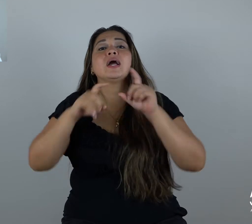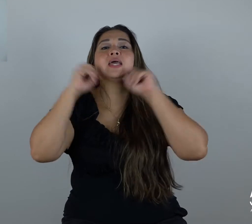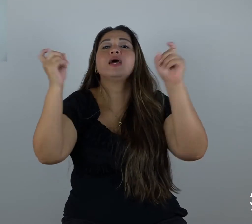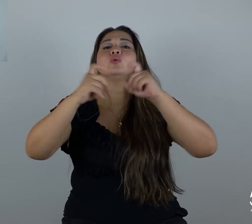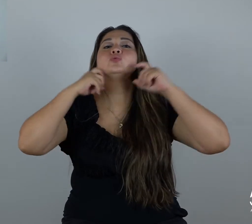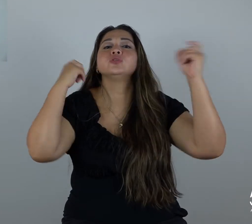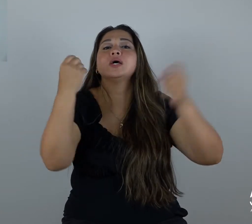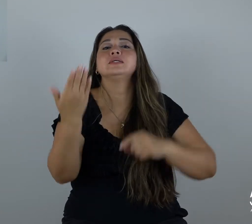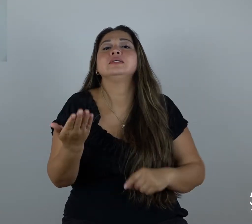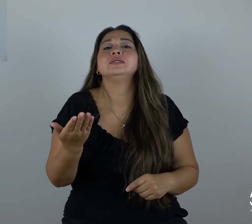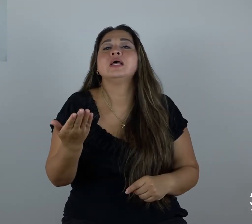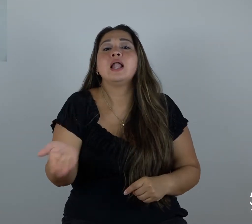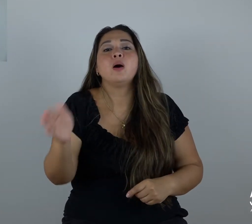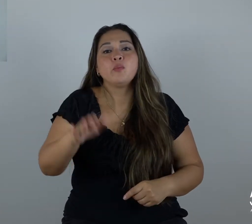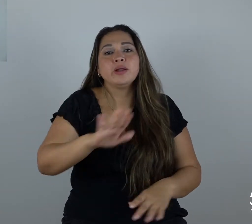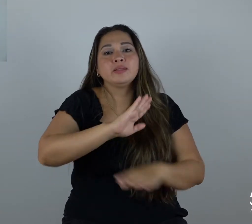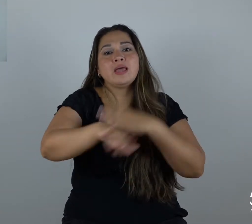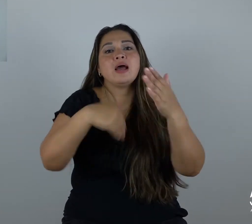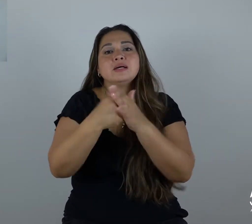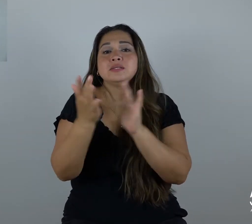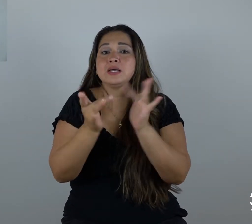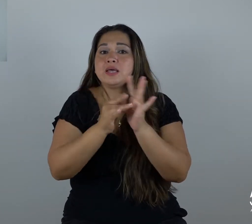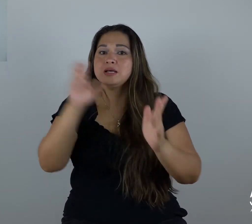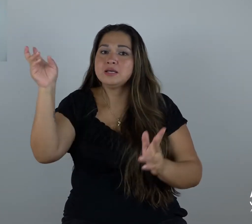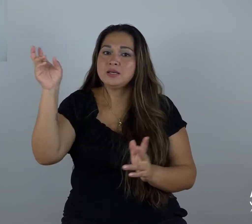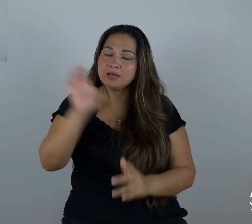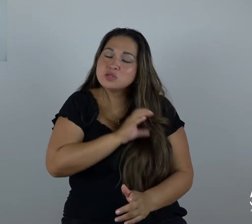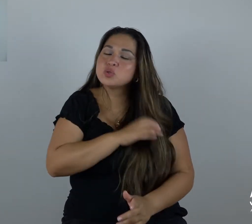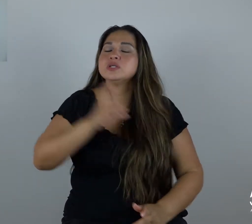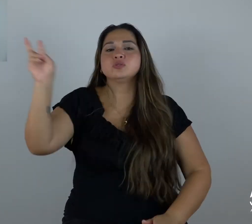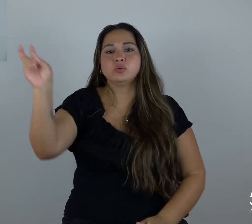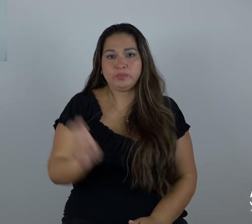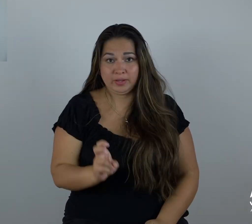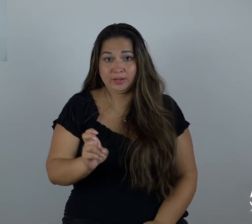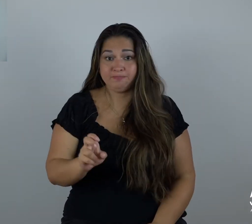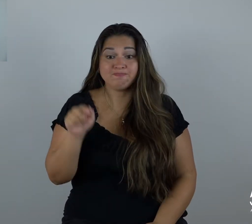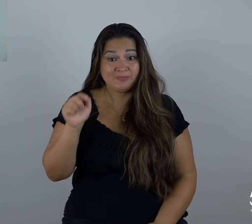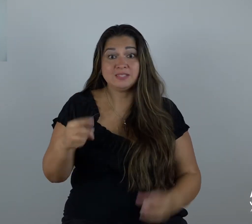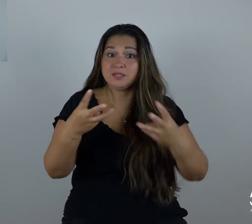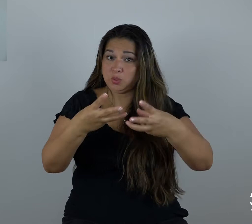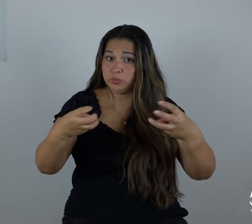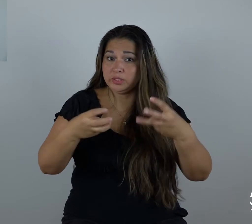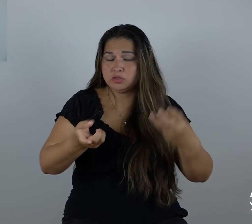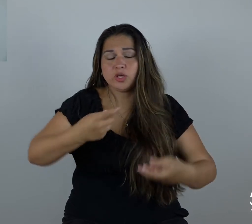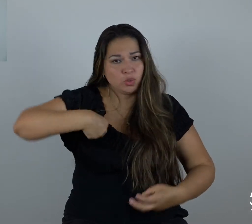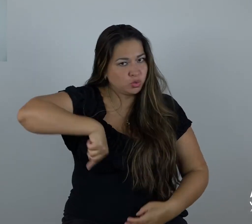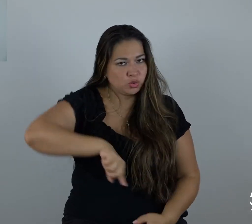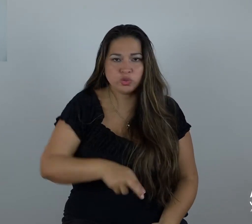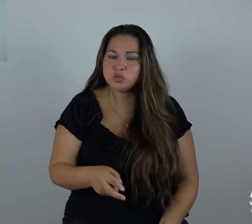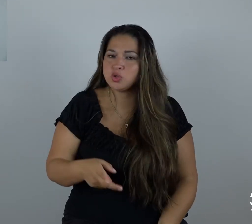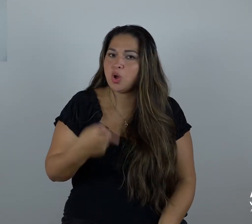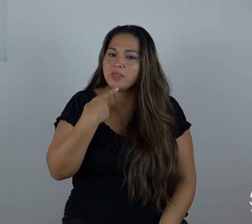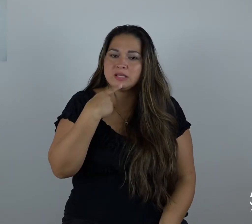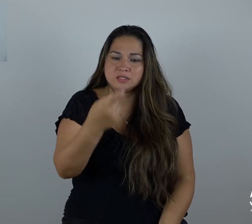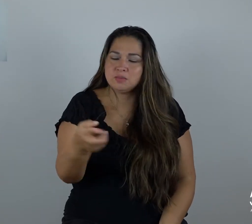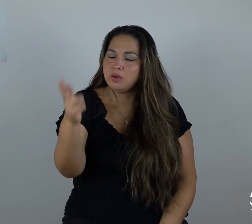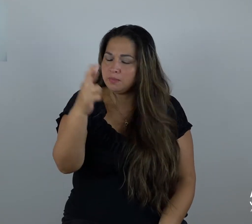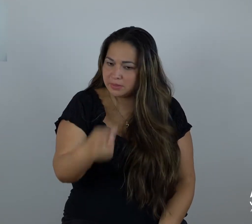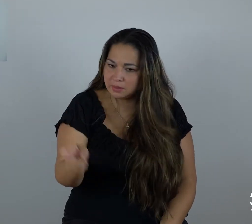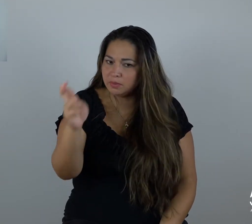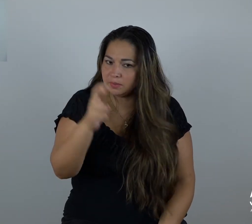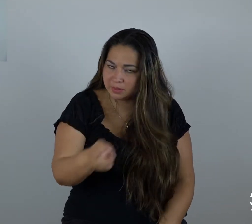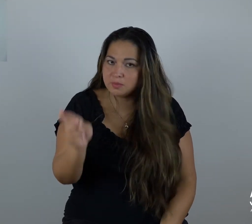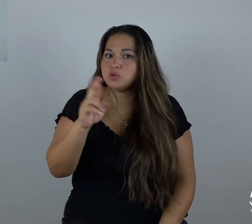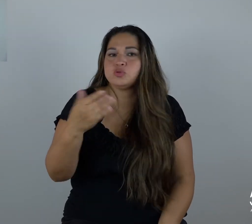que Él venga. Este es el texto de referencia que habitualmente, por lo menos en las